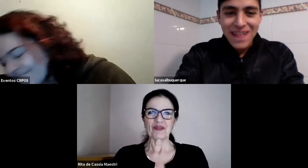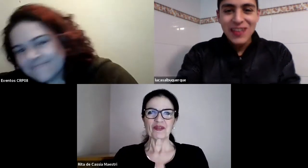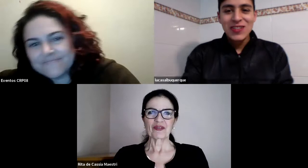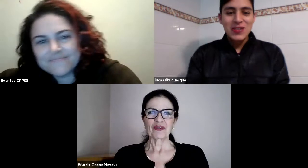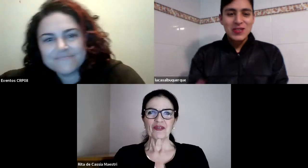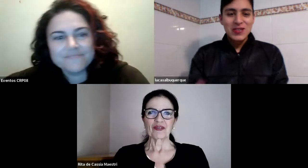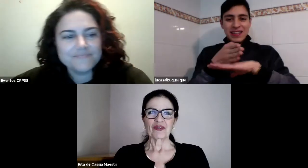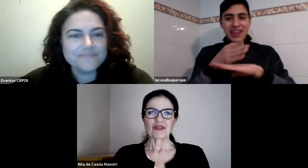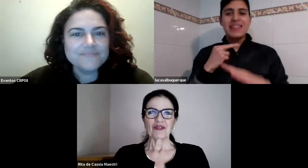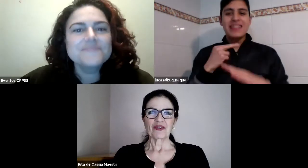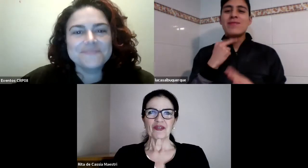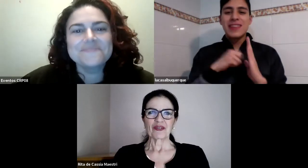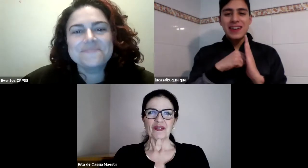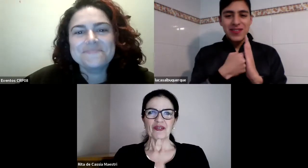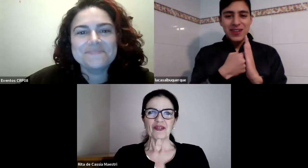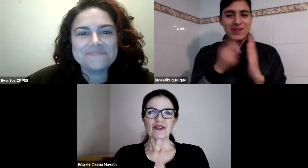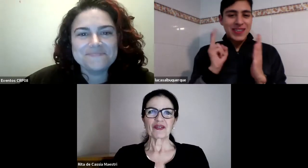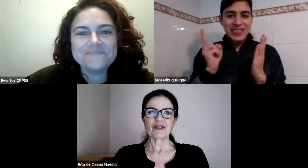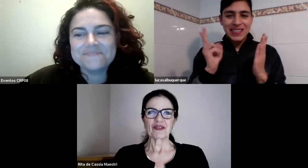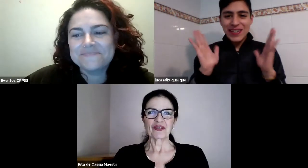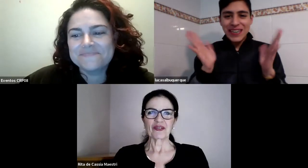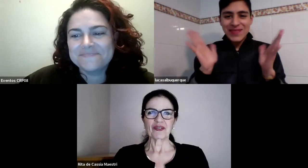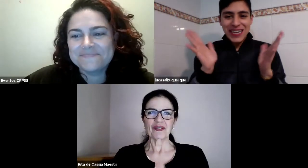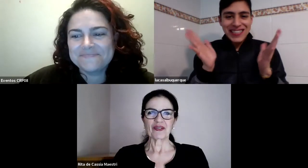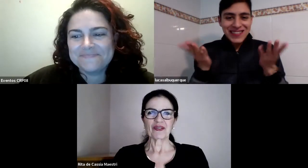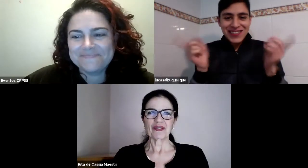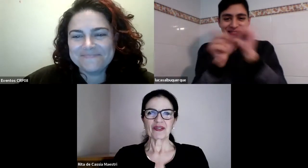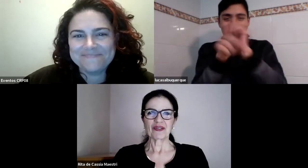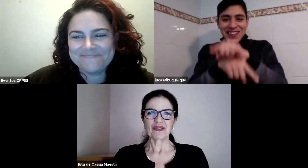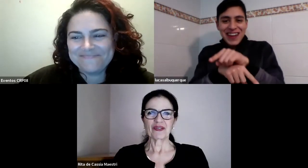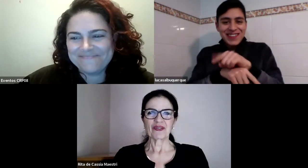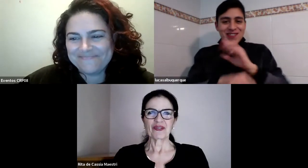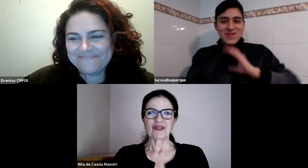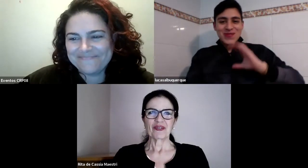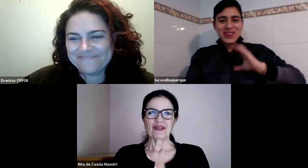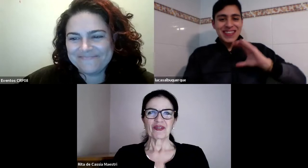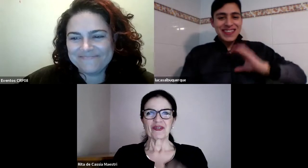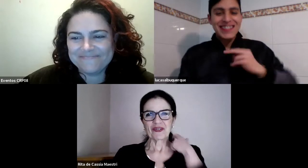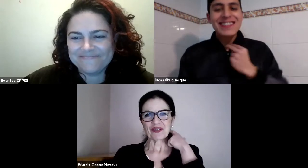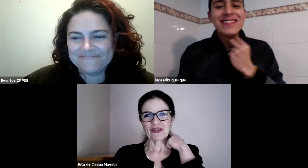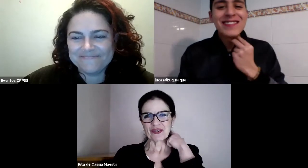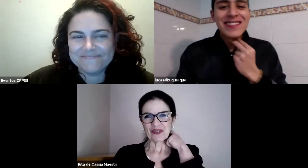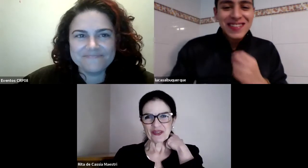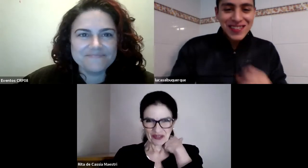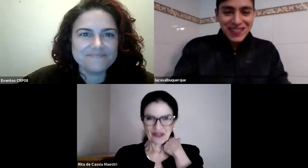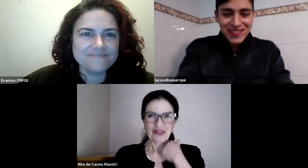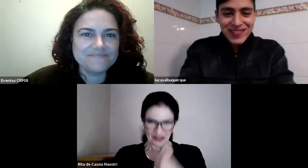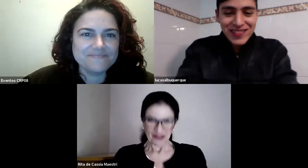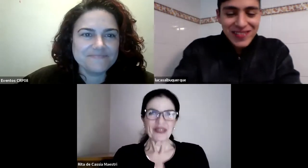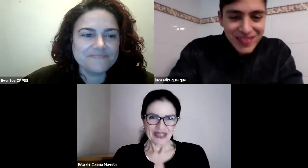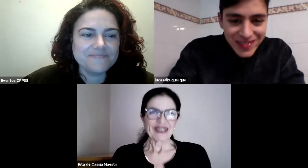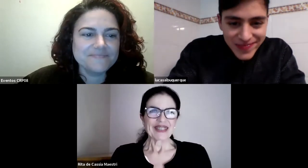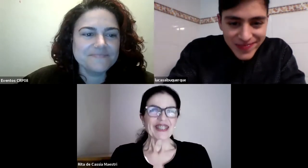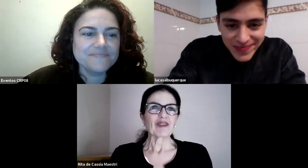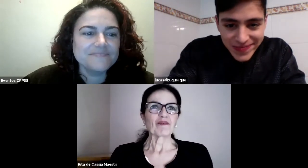É que eu tô acostumado a entrar e já bloquear a voz, porque é sempre Libras. Hoje é o contrário, hoje é português.